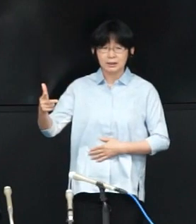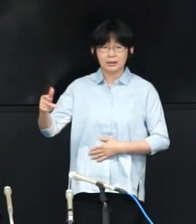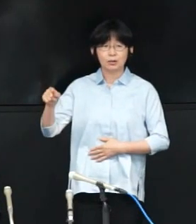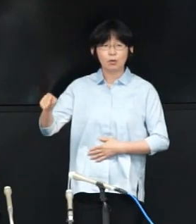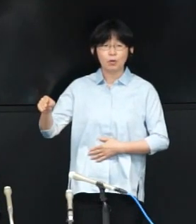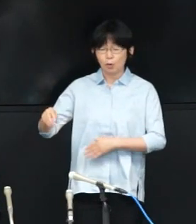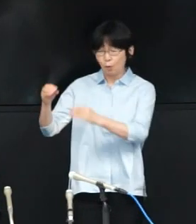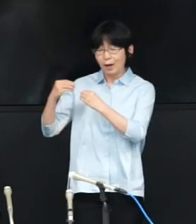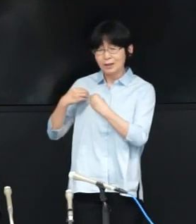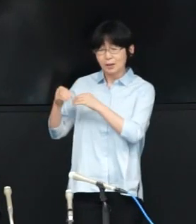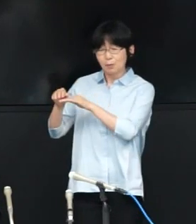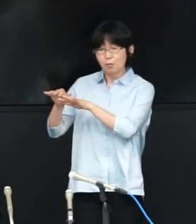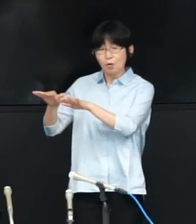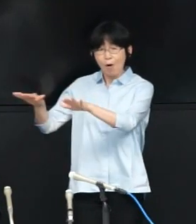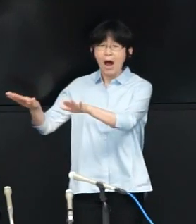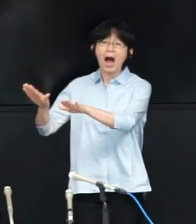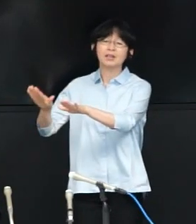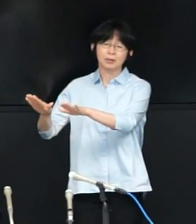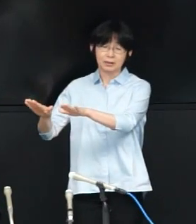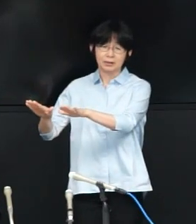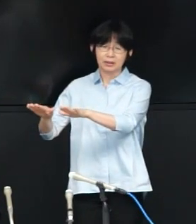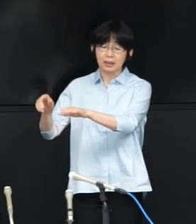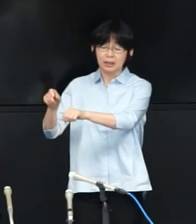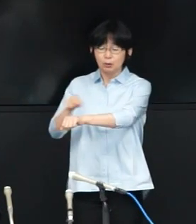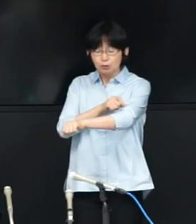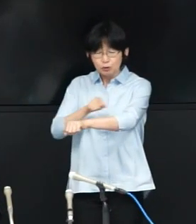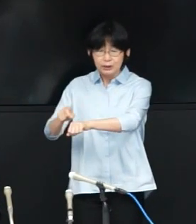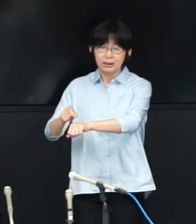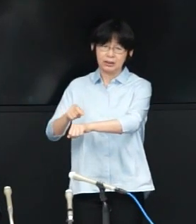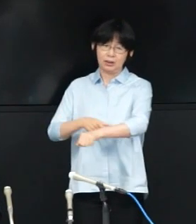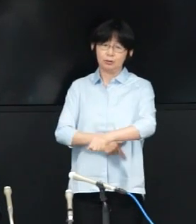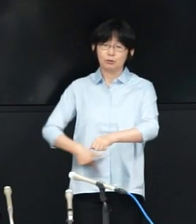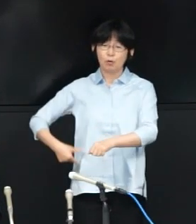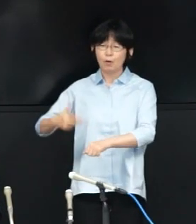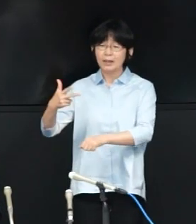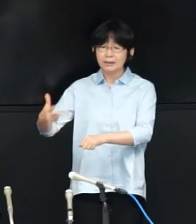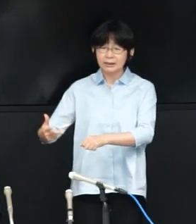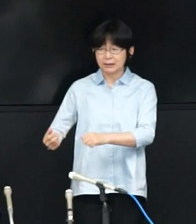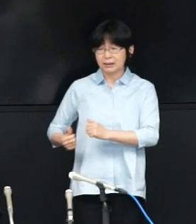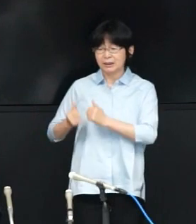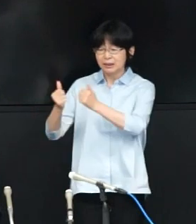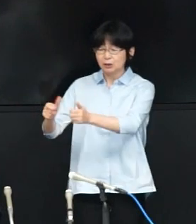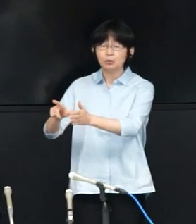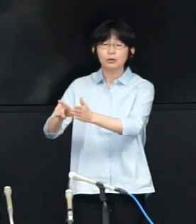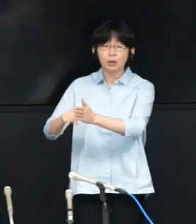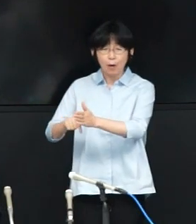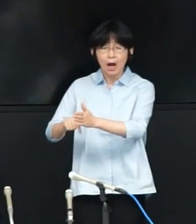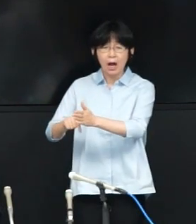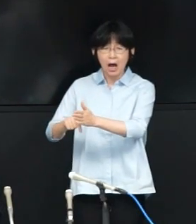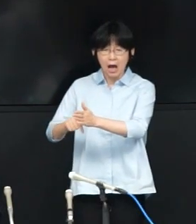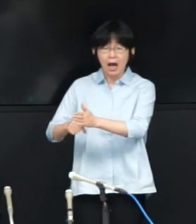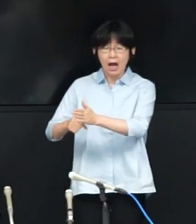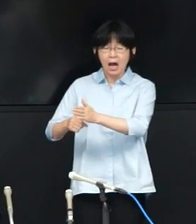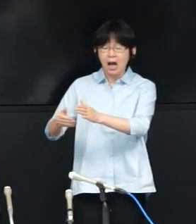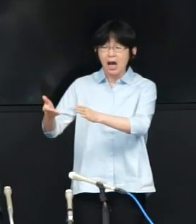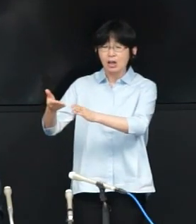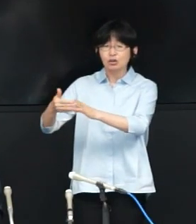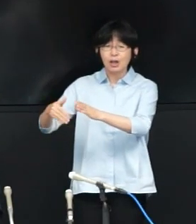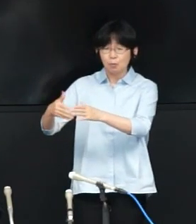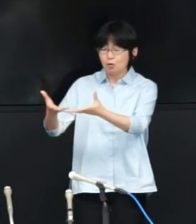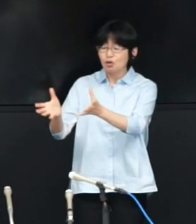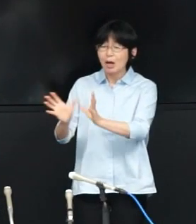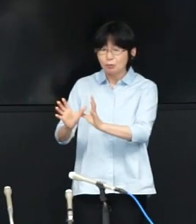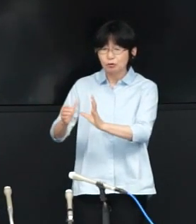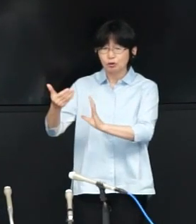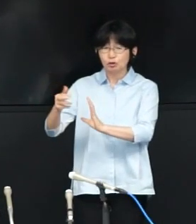増えておりますので、特に福岡市に出かける場合はマスクなど、クラブなど3密が